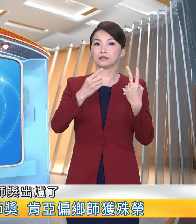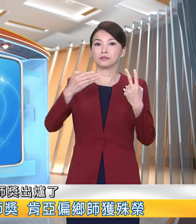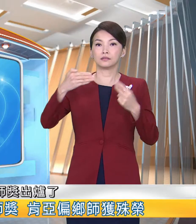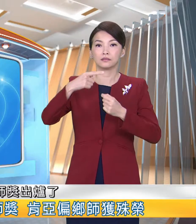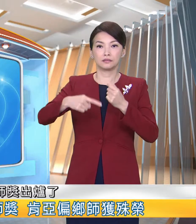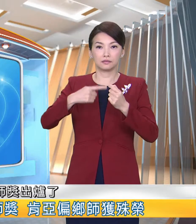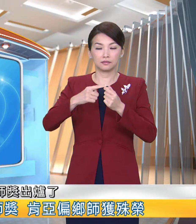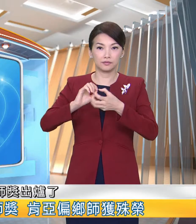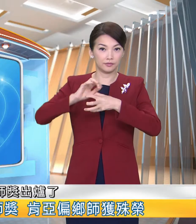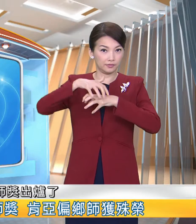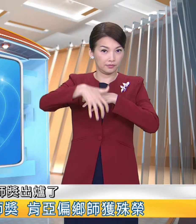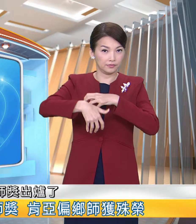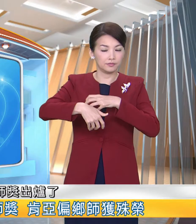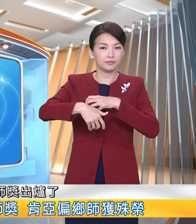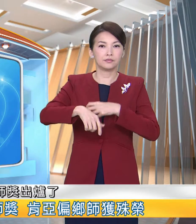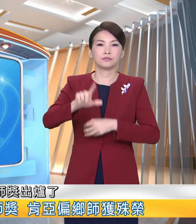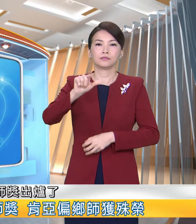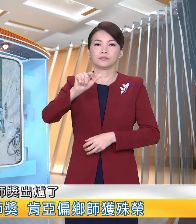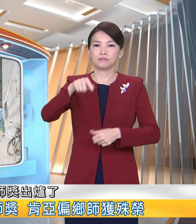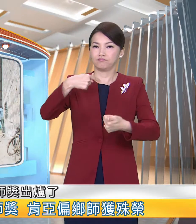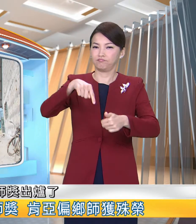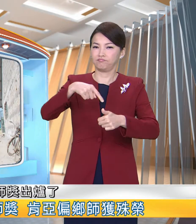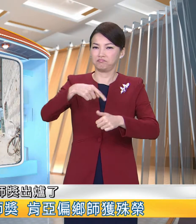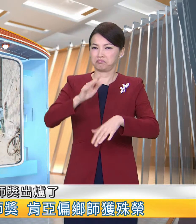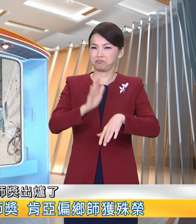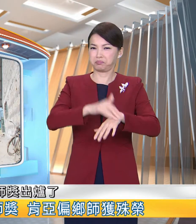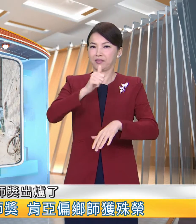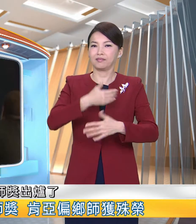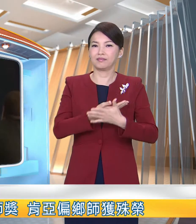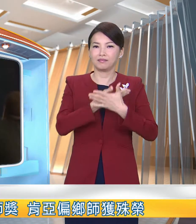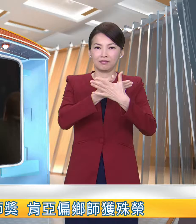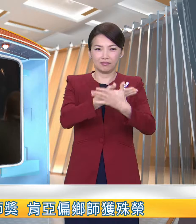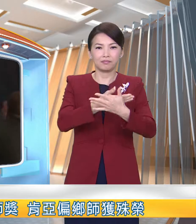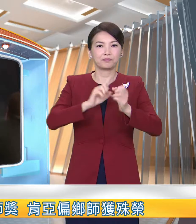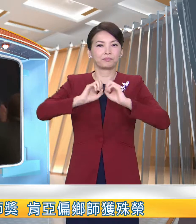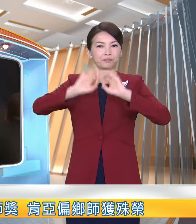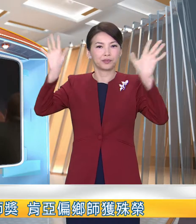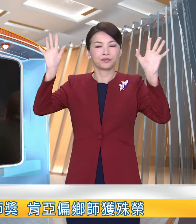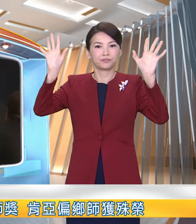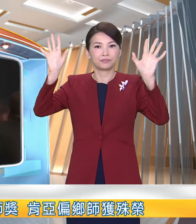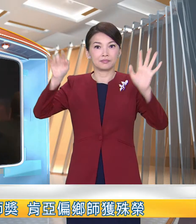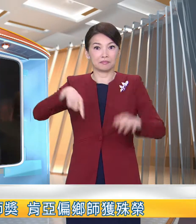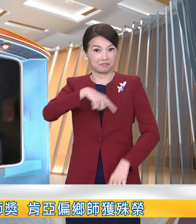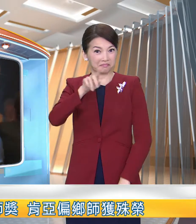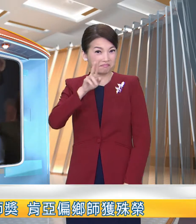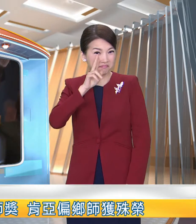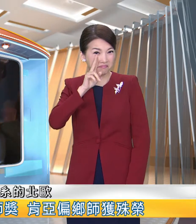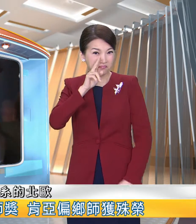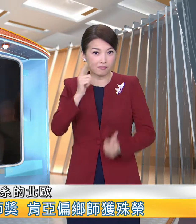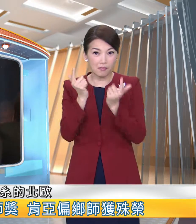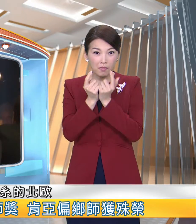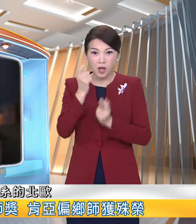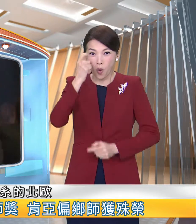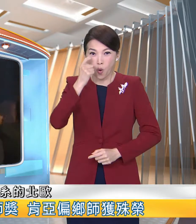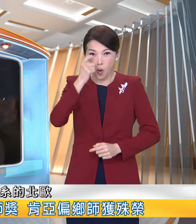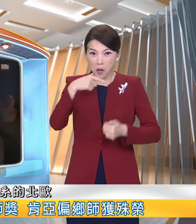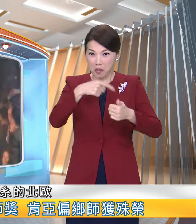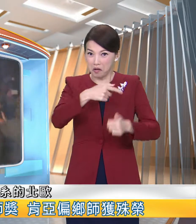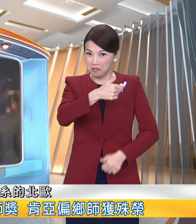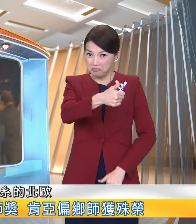2019年全球教师奖出炉了，得奖者不是来自拥有优质教育体系的北